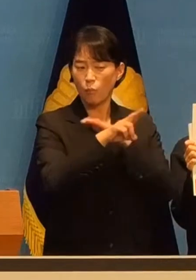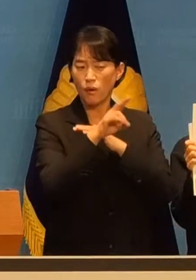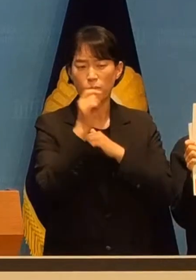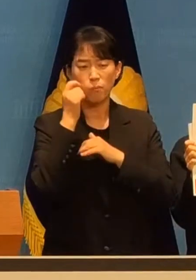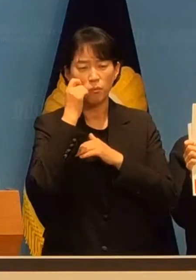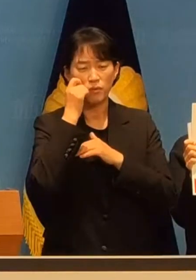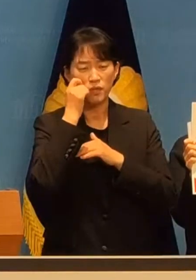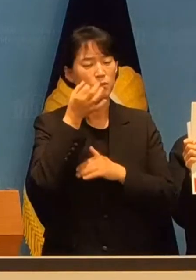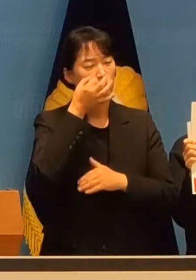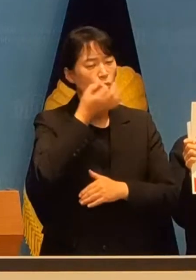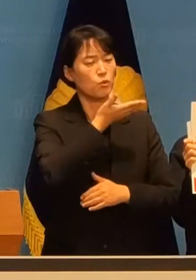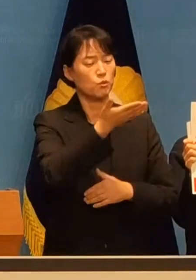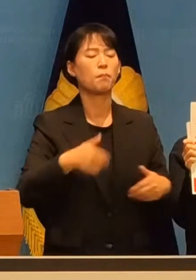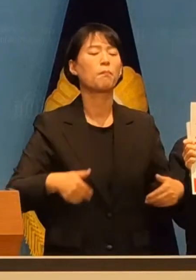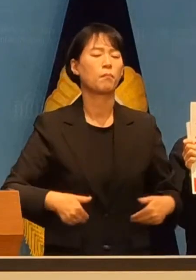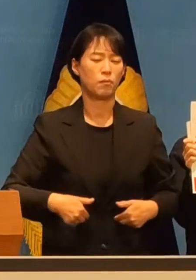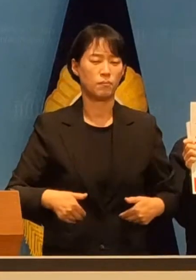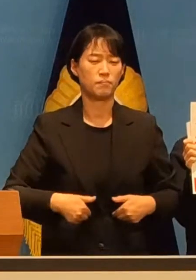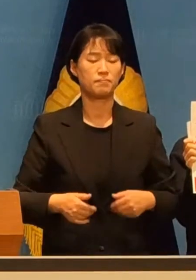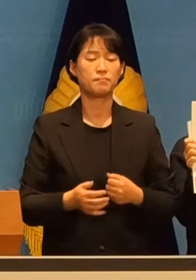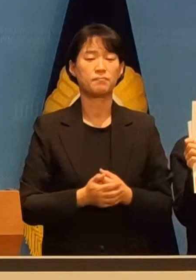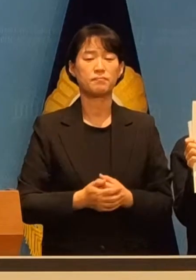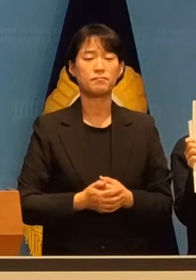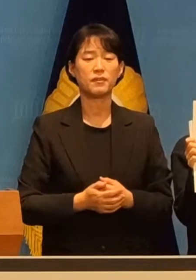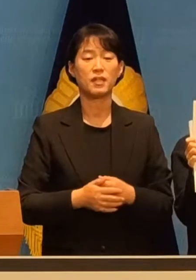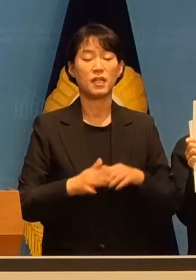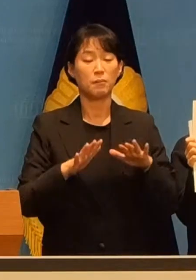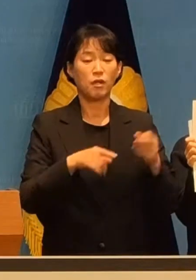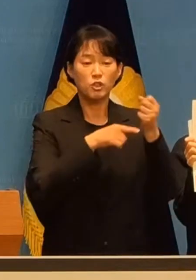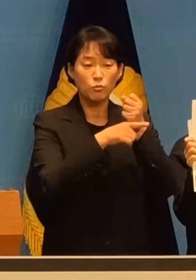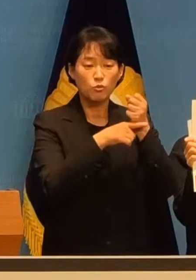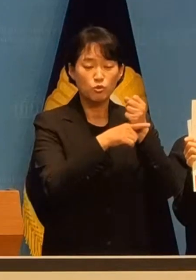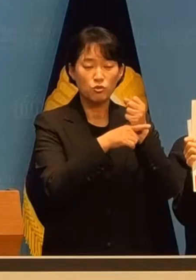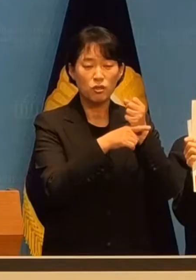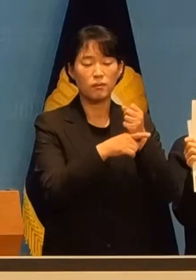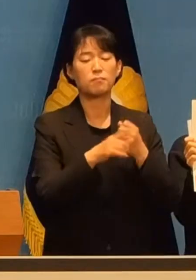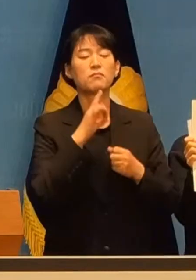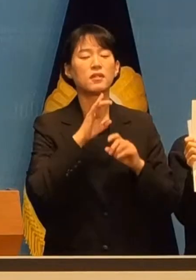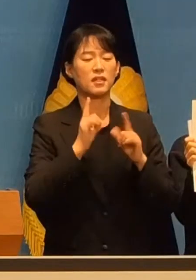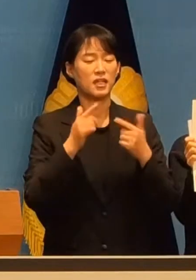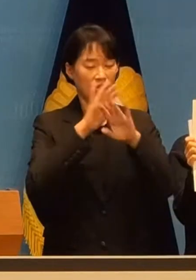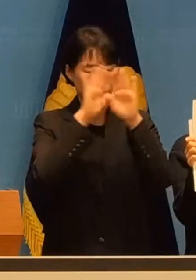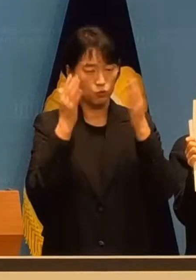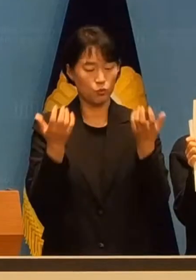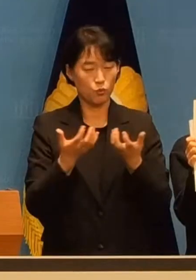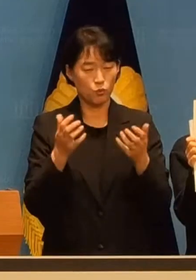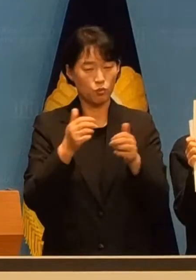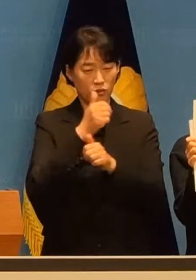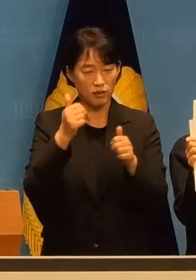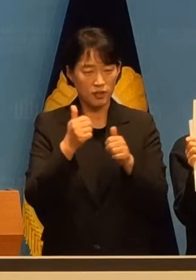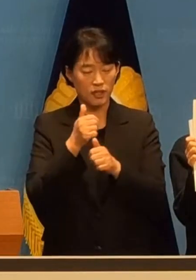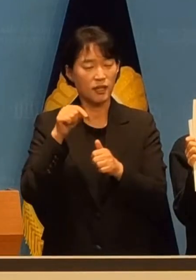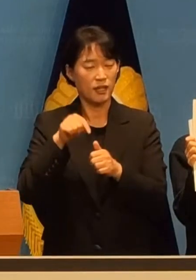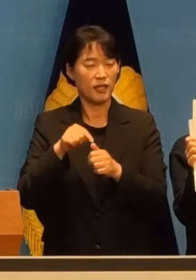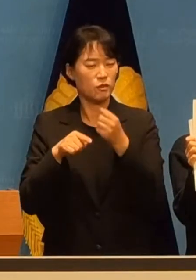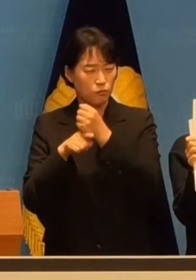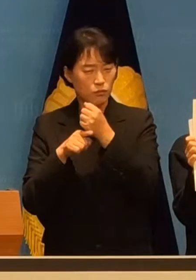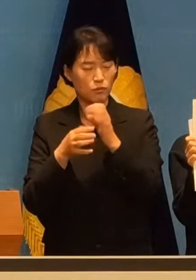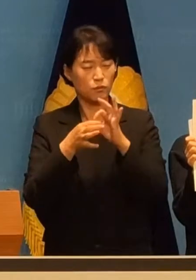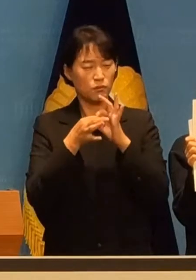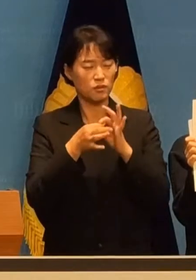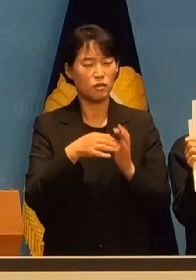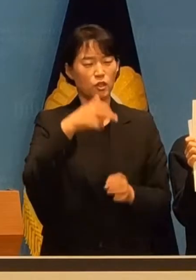좀 보여주는 것이 필요하고요. 이번 가방의 청문회뿐만 아니라 기후 노동위 차원의 청문회를 통해서 그